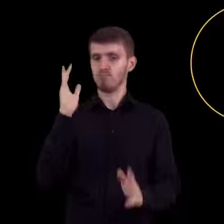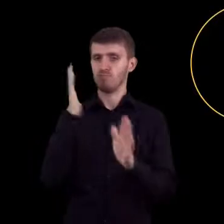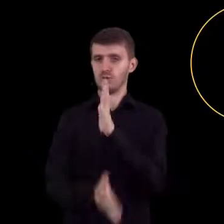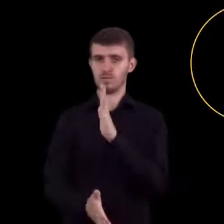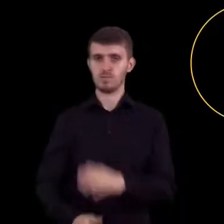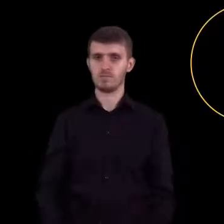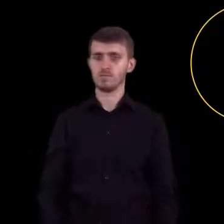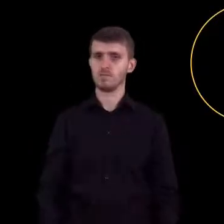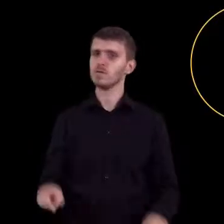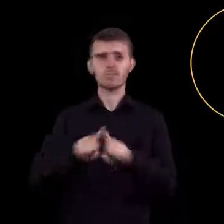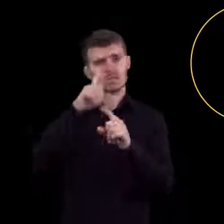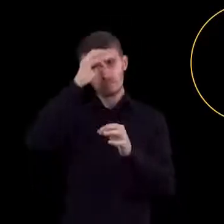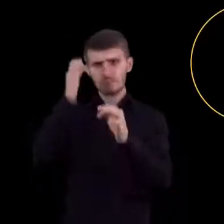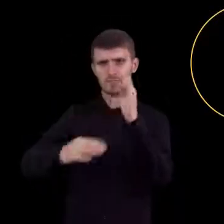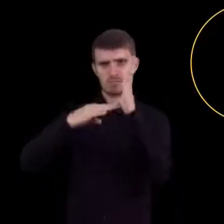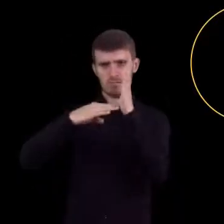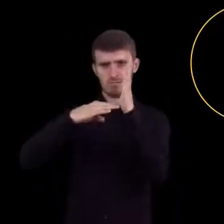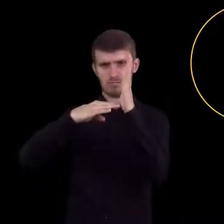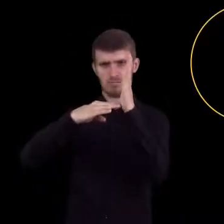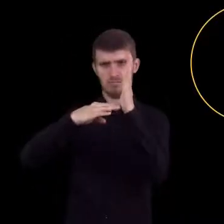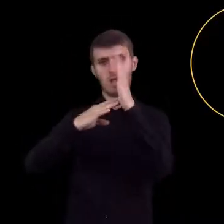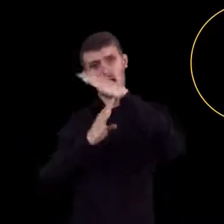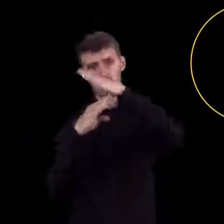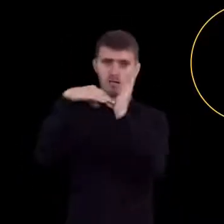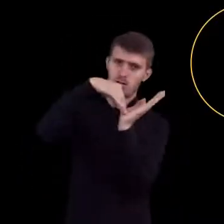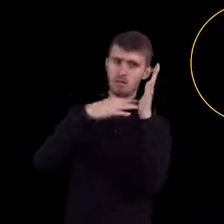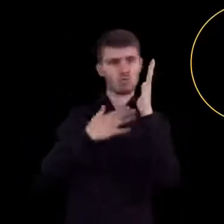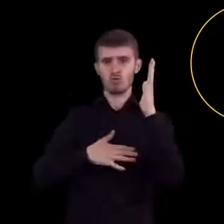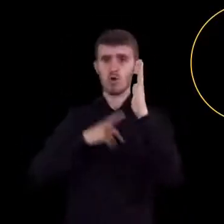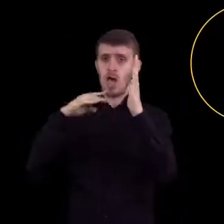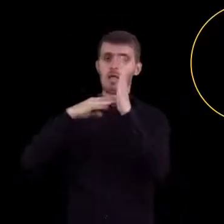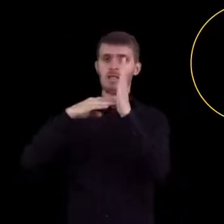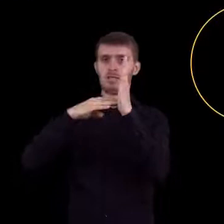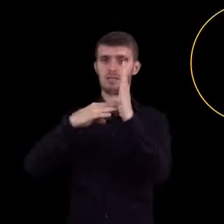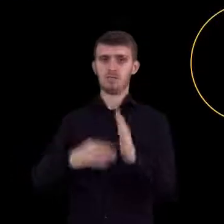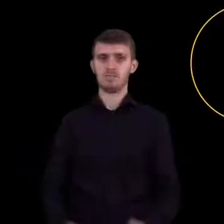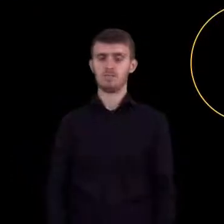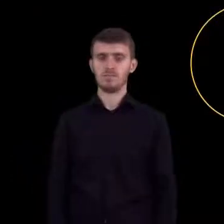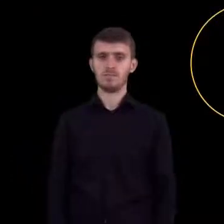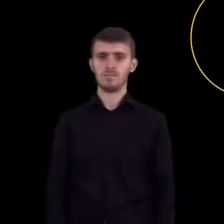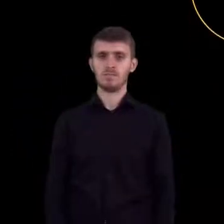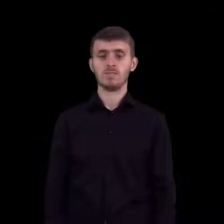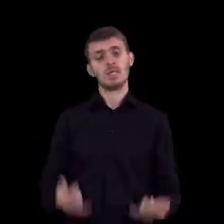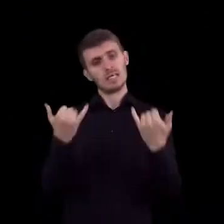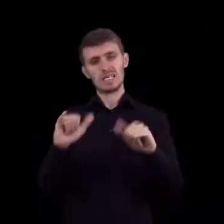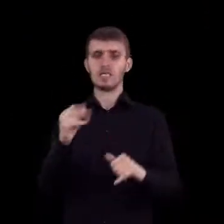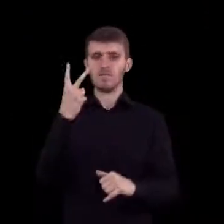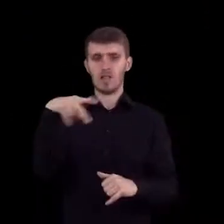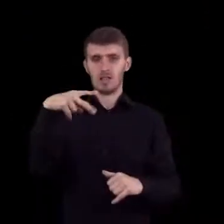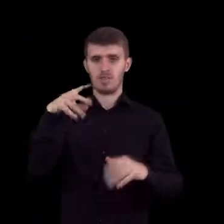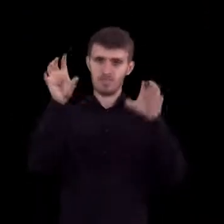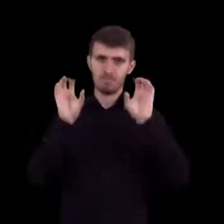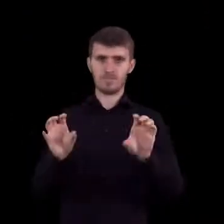prosty. Te dwa ramiona są do siebie prostopadłe. Zrobimy jeszcze dwa przykłady.